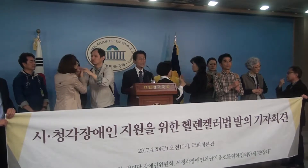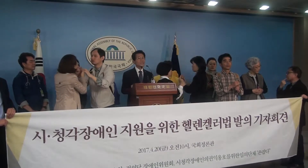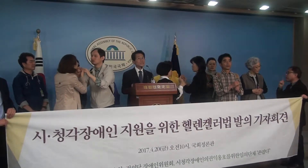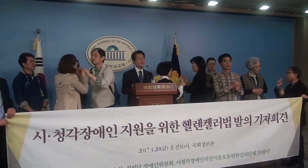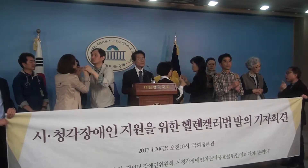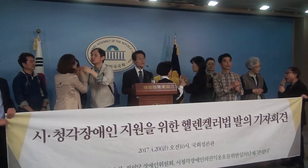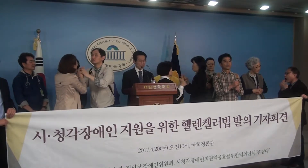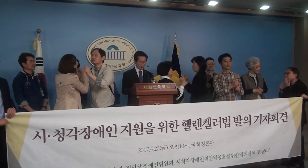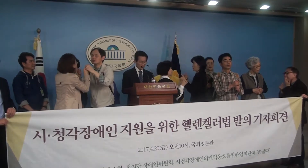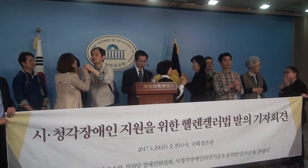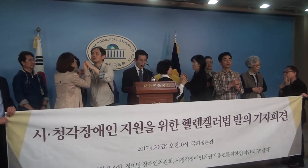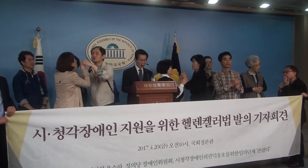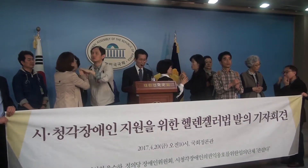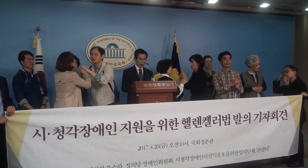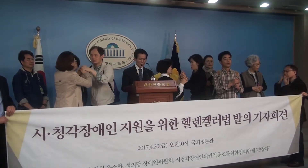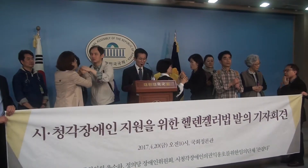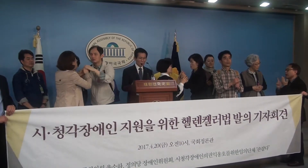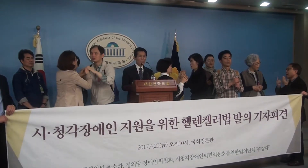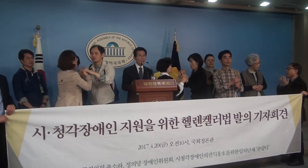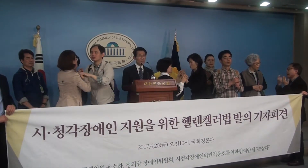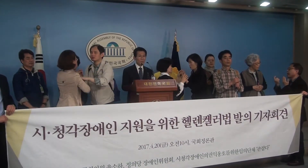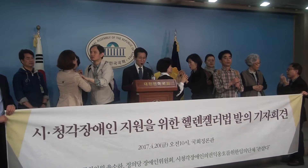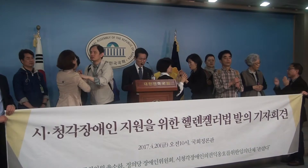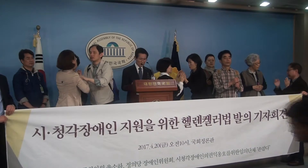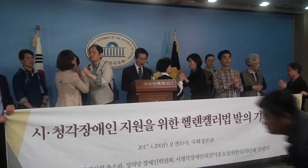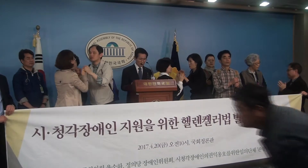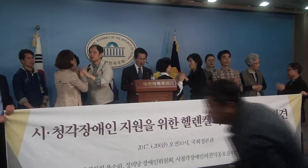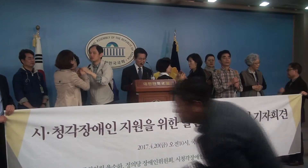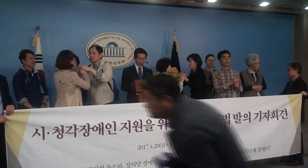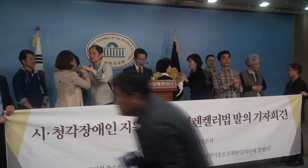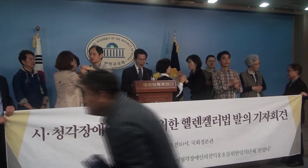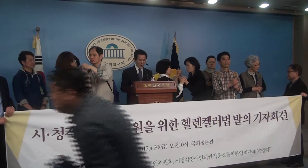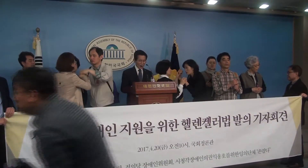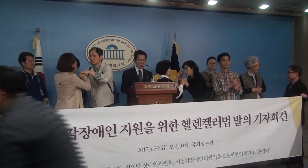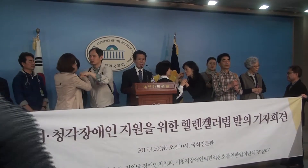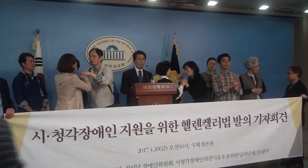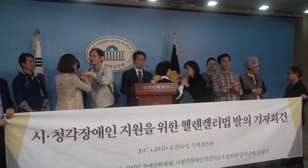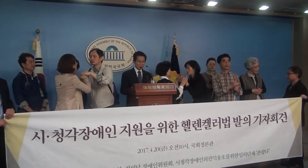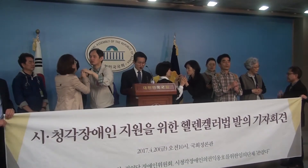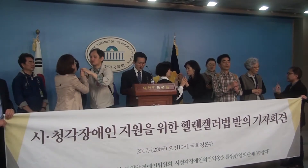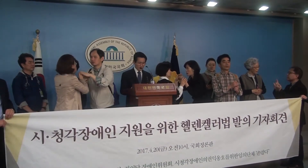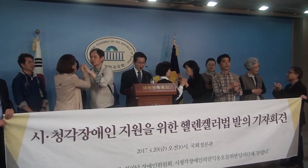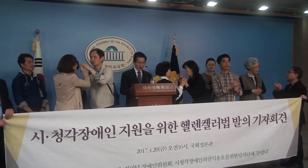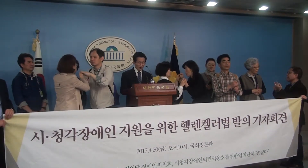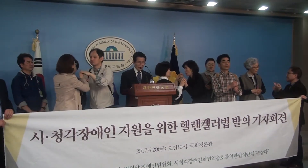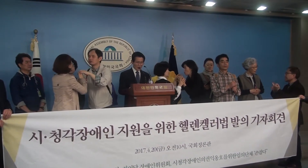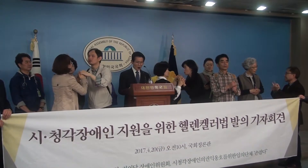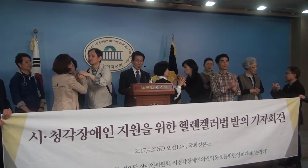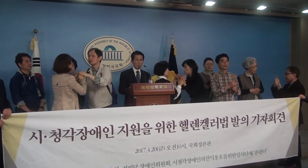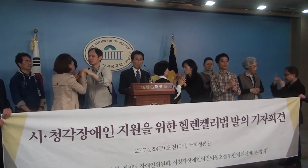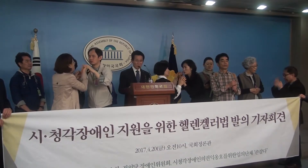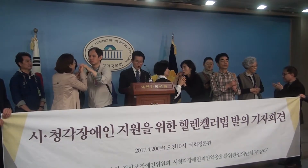모양을 만지고 느끼며 말하는 법을 배우게 됩니다. 헬런 켈러는